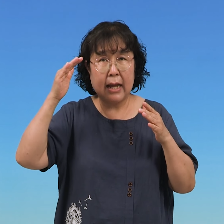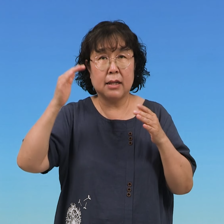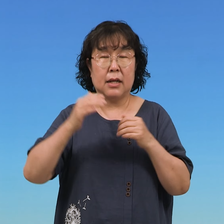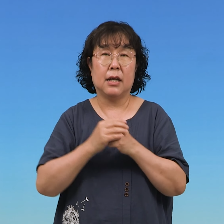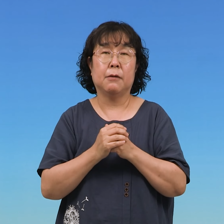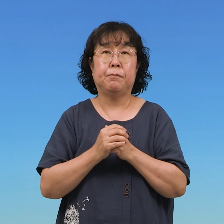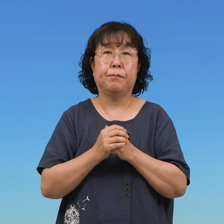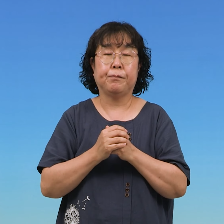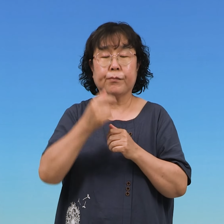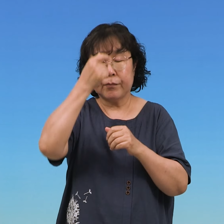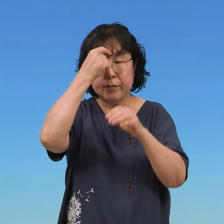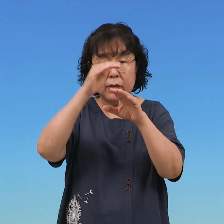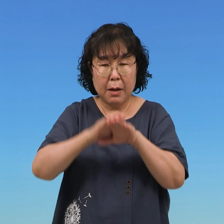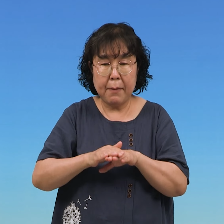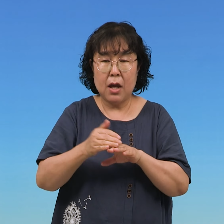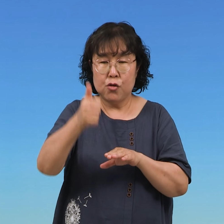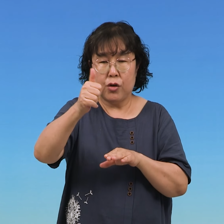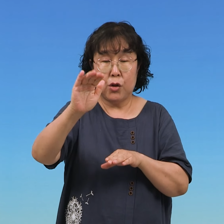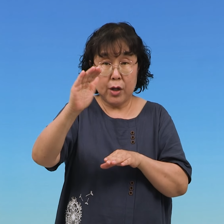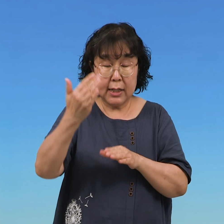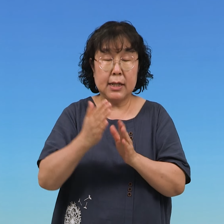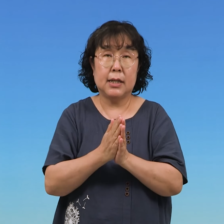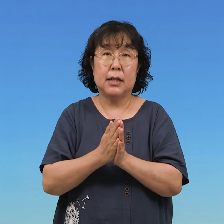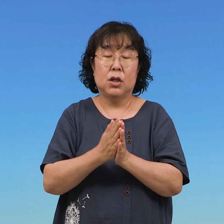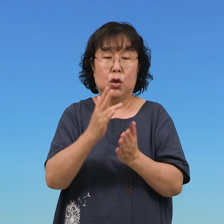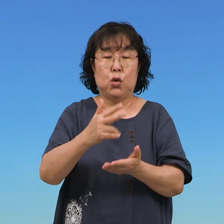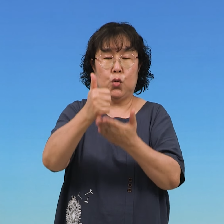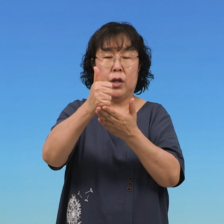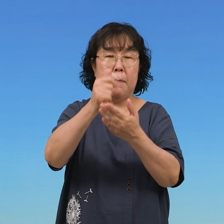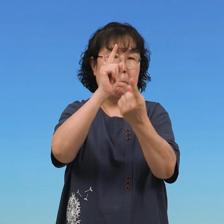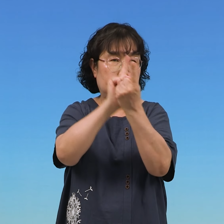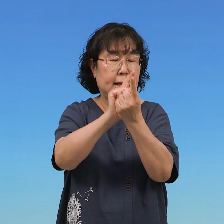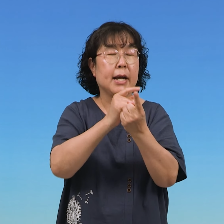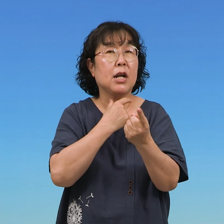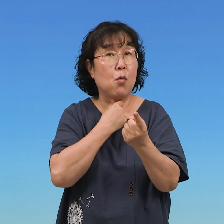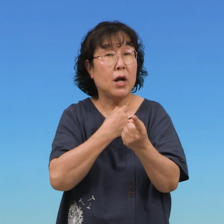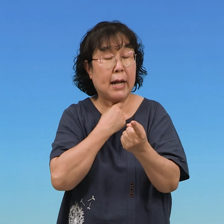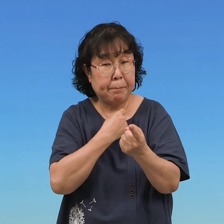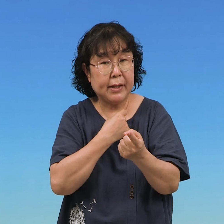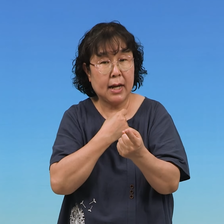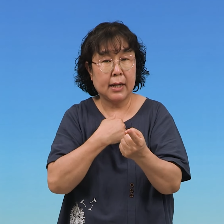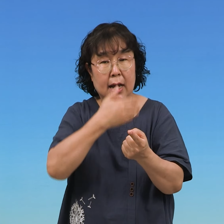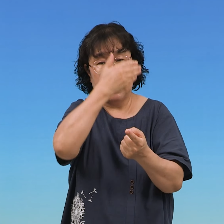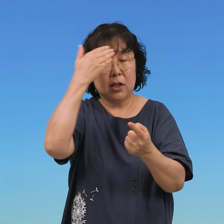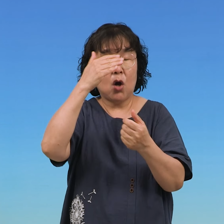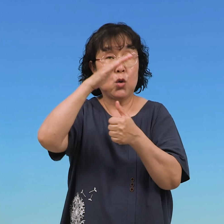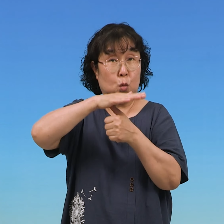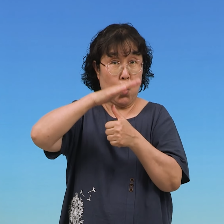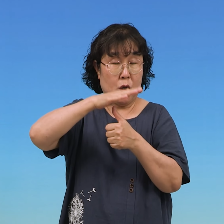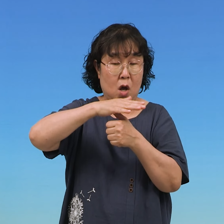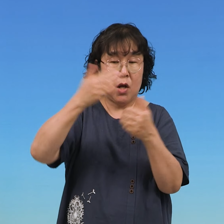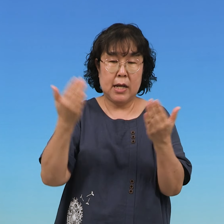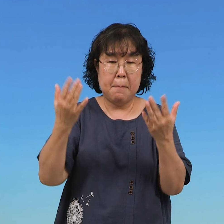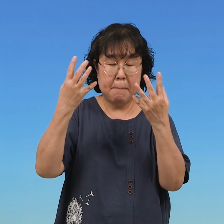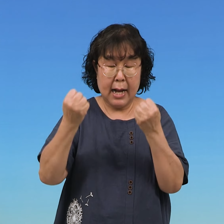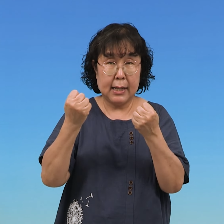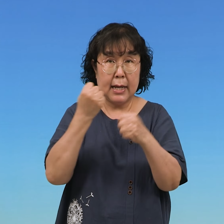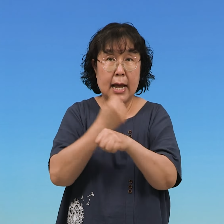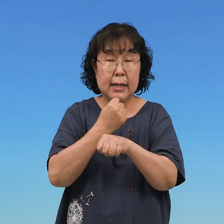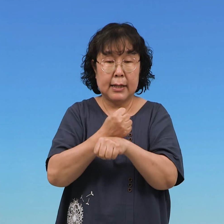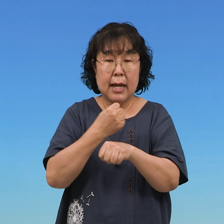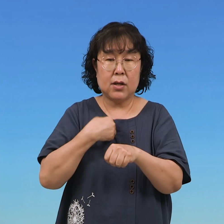주인 되시는 주님 만나기를 원합니다. 그래서 뭐 한때 제가 청소년 사역을 엄청 열심히 했지만요, 무슨 행사